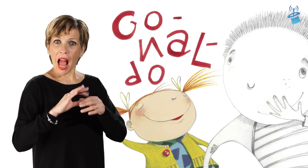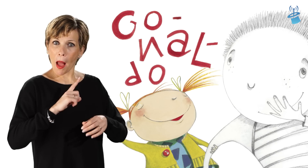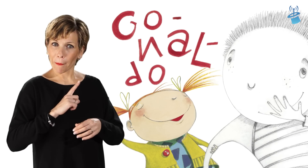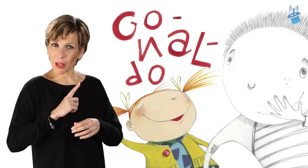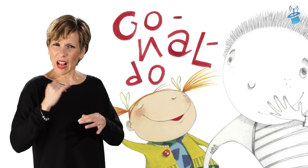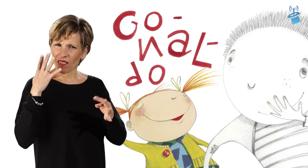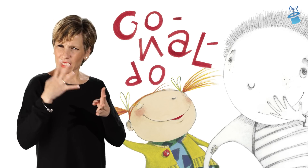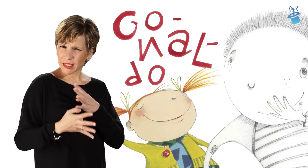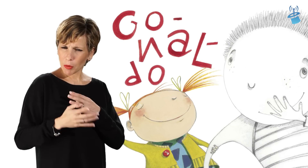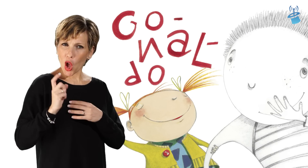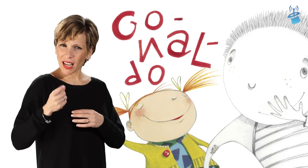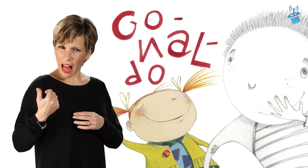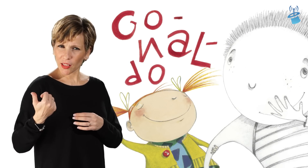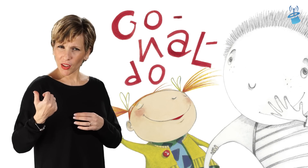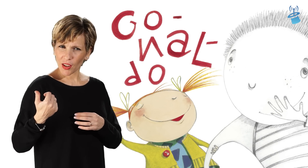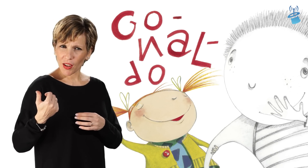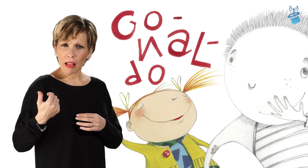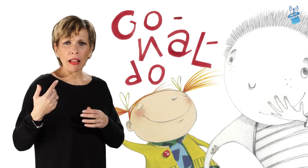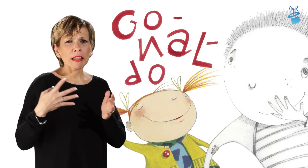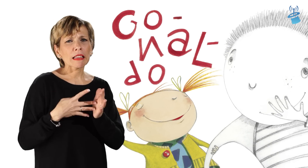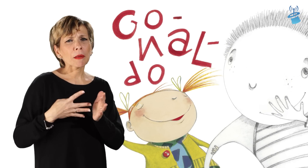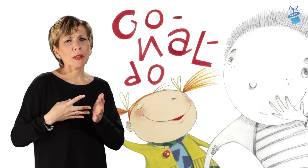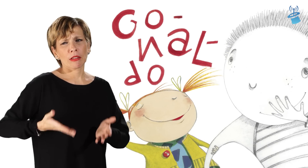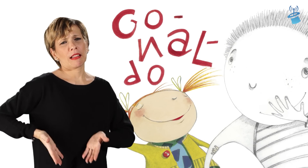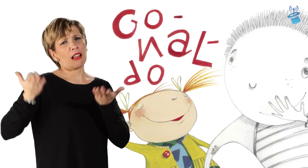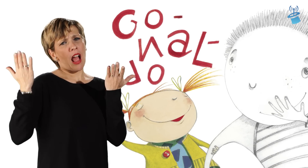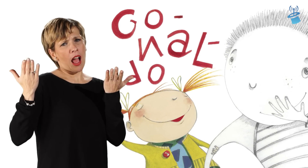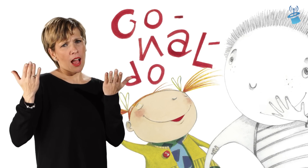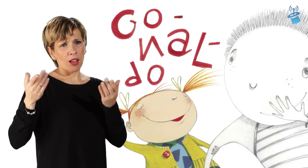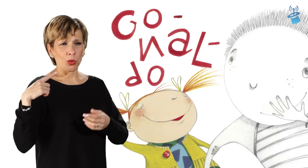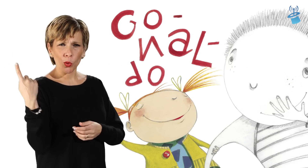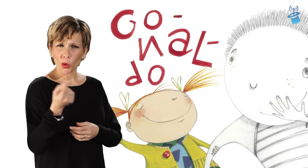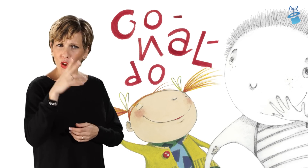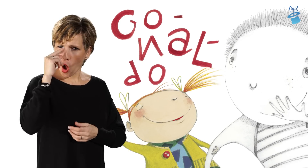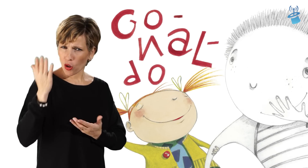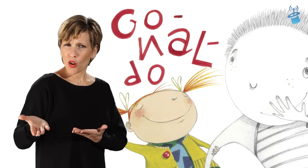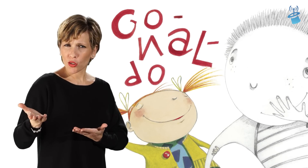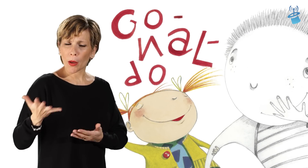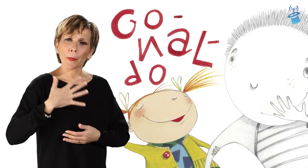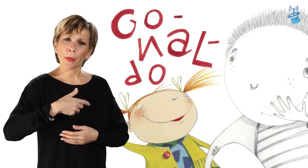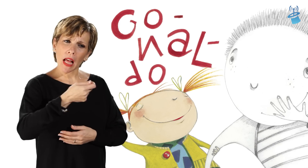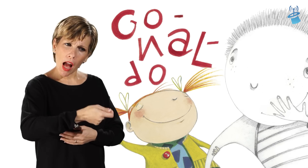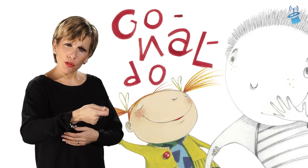Dirò al mio amico invisibile Gonaldo: su dai, non essere timido! E lo presenterò a